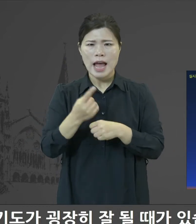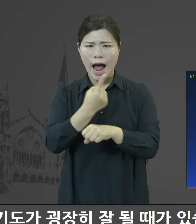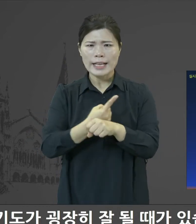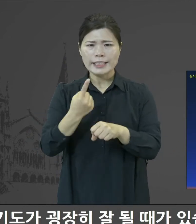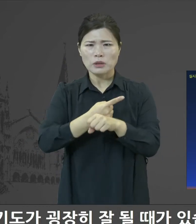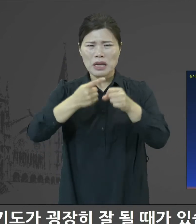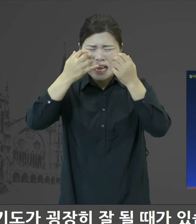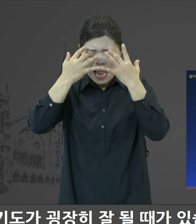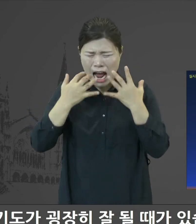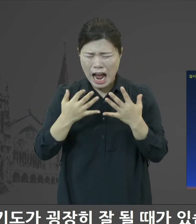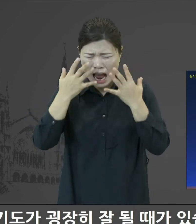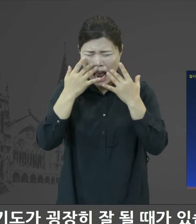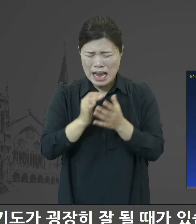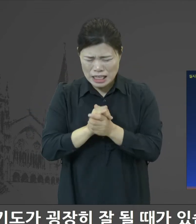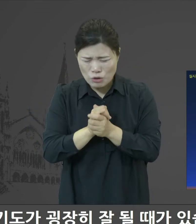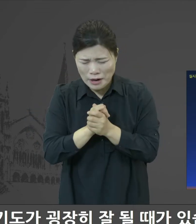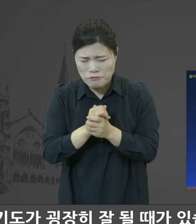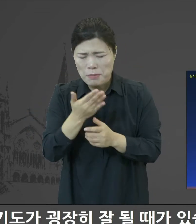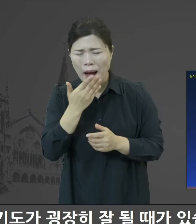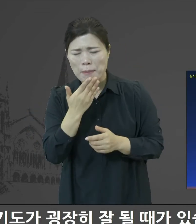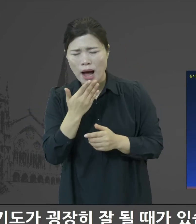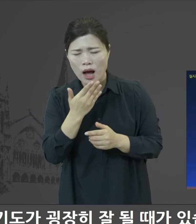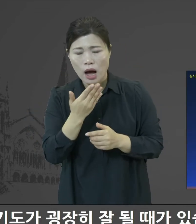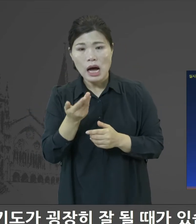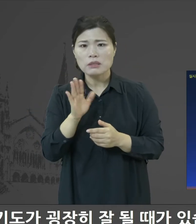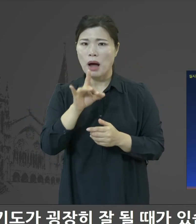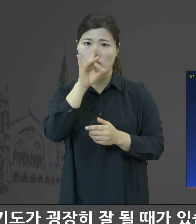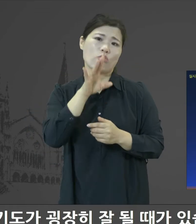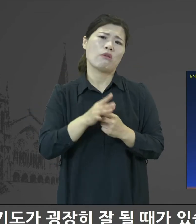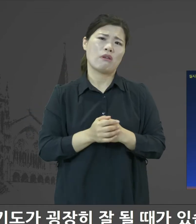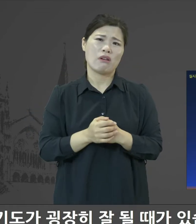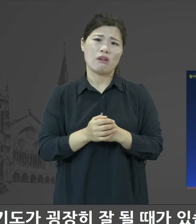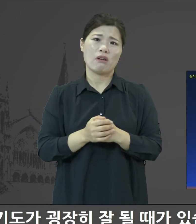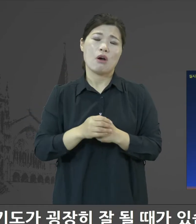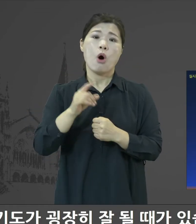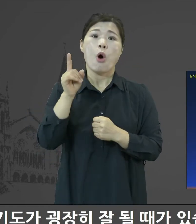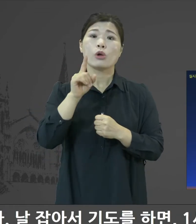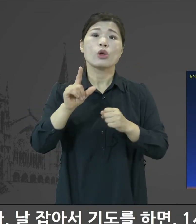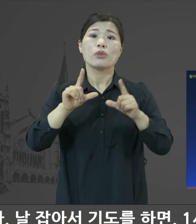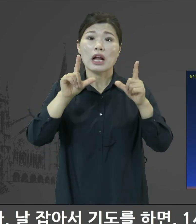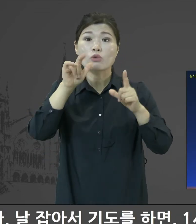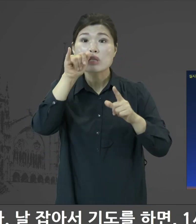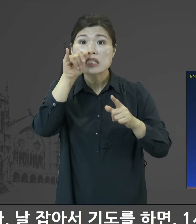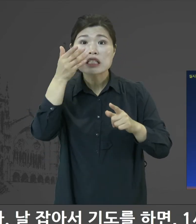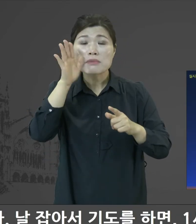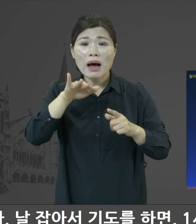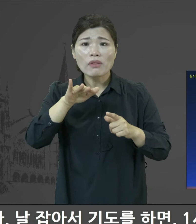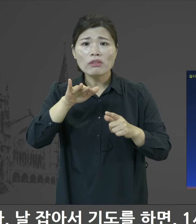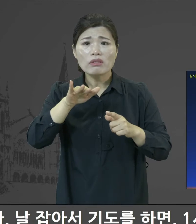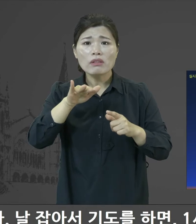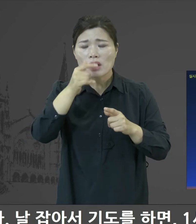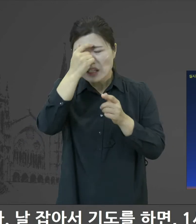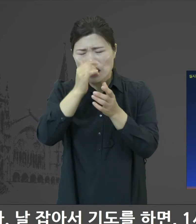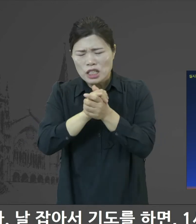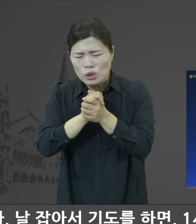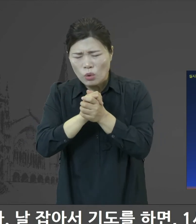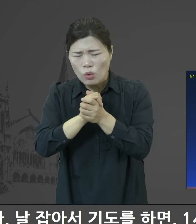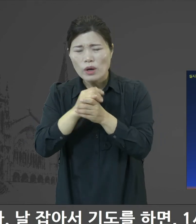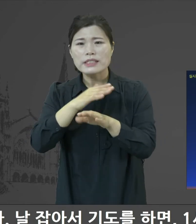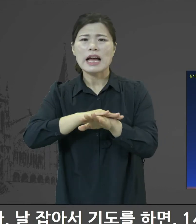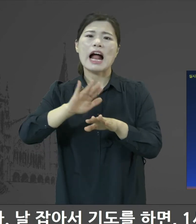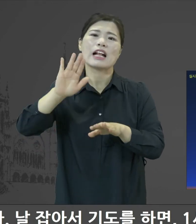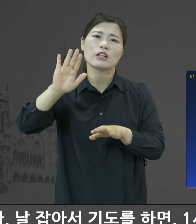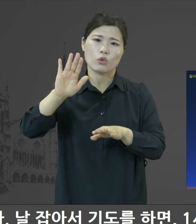앞에 할 수 있어. 근데 그게 안 돼. 어떤 날은 안 돼. 안 된 날이 길어져요. 이거 왜 그렇습니까? 훈련이 안 돼서 그런